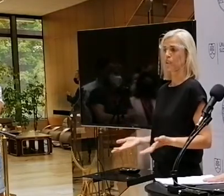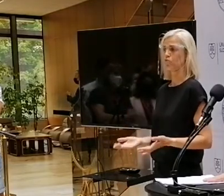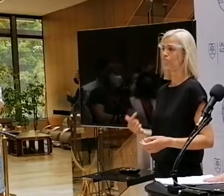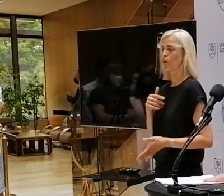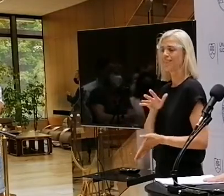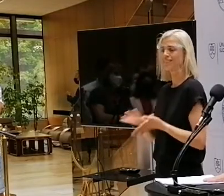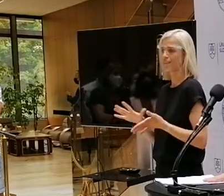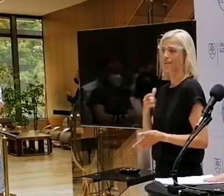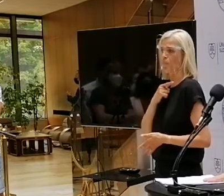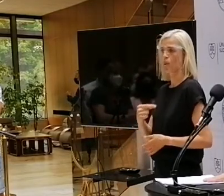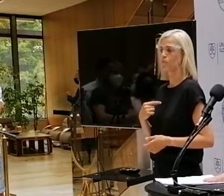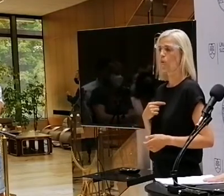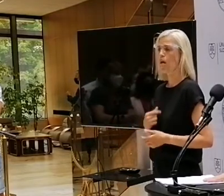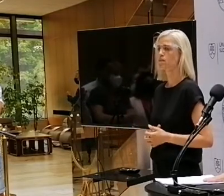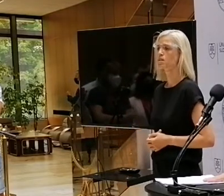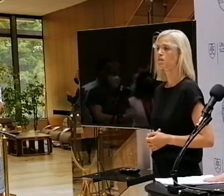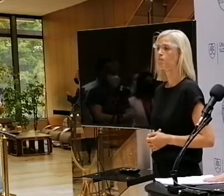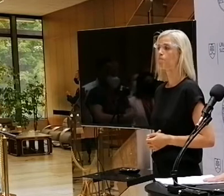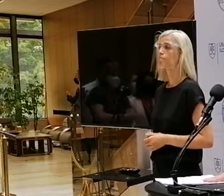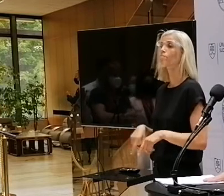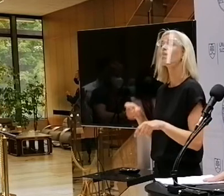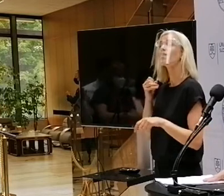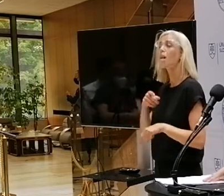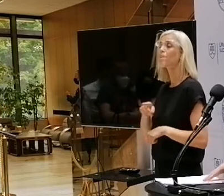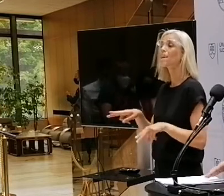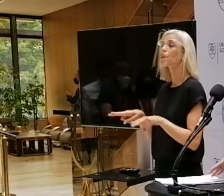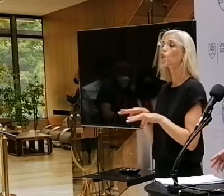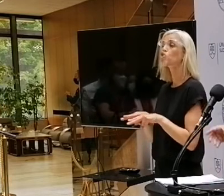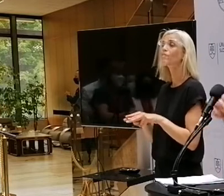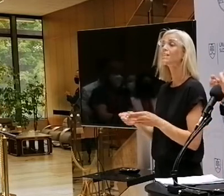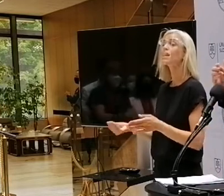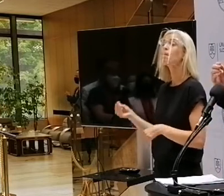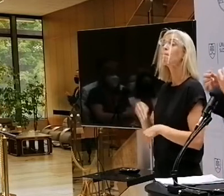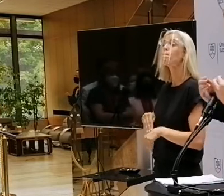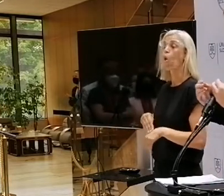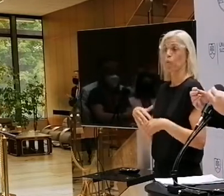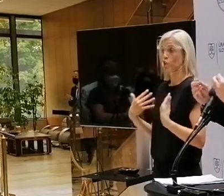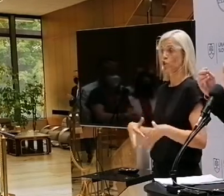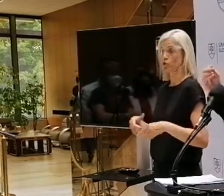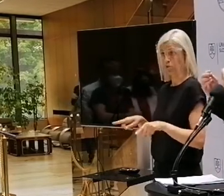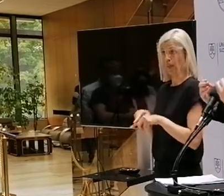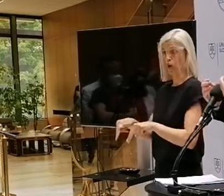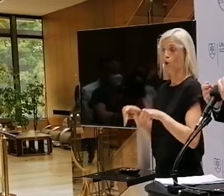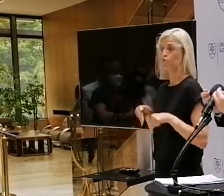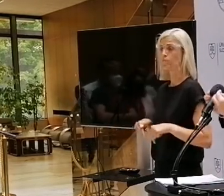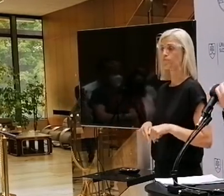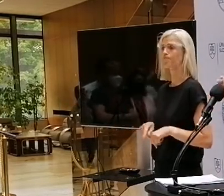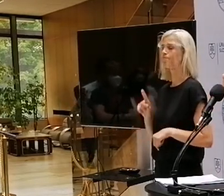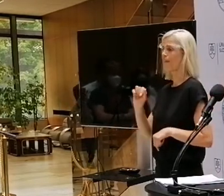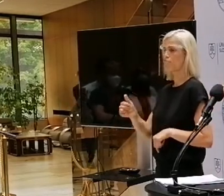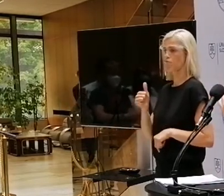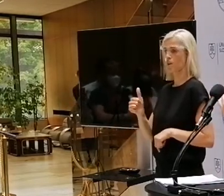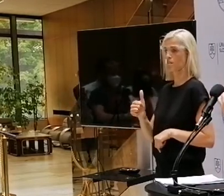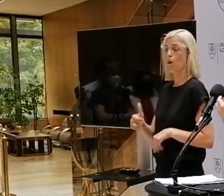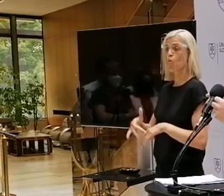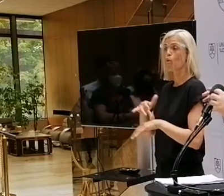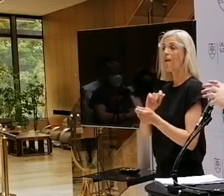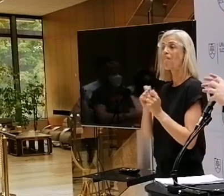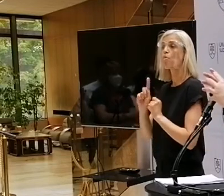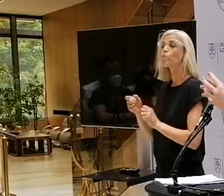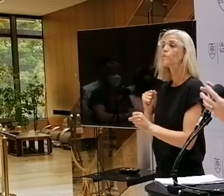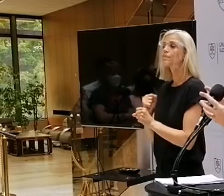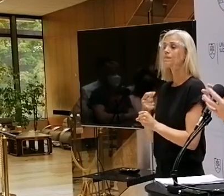nebudem súhlasiť. Že aj keby nebol rodičovský bonus, tak tiež podáte demisiu? Pozrite sa. Tá dôchodková reforma musí byť urobená tak, aby